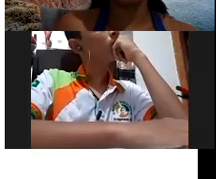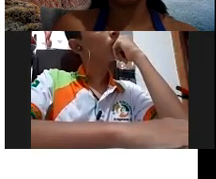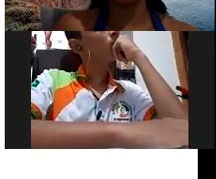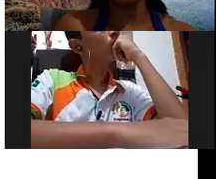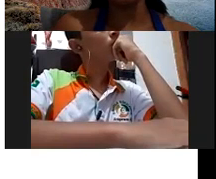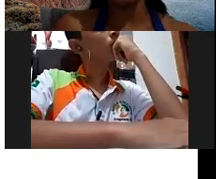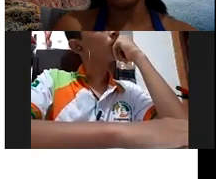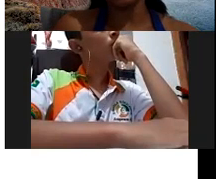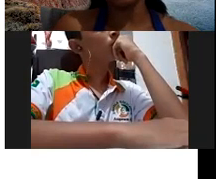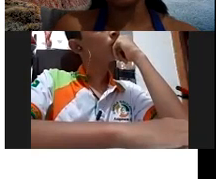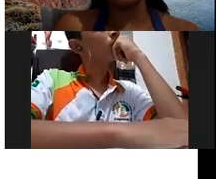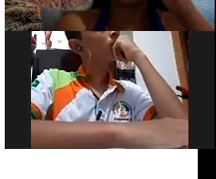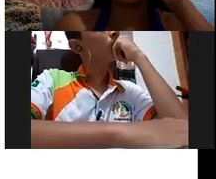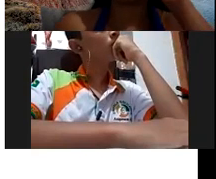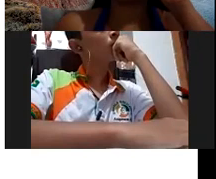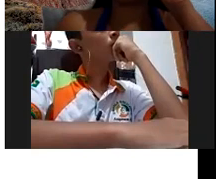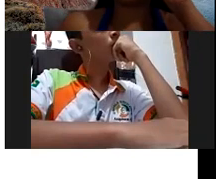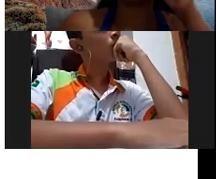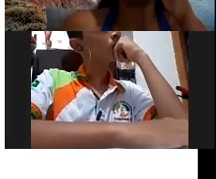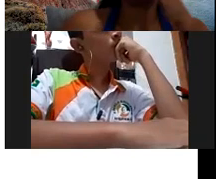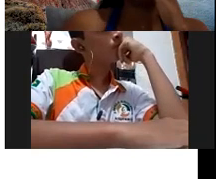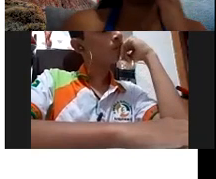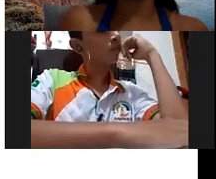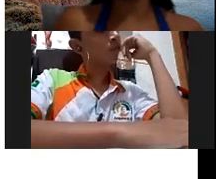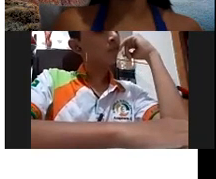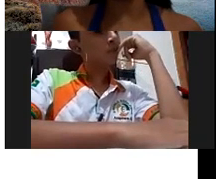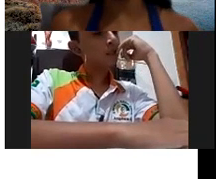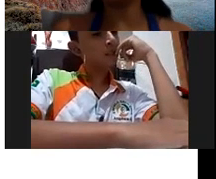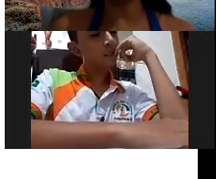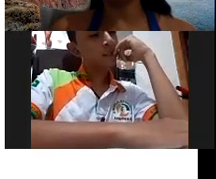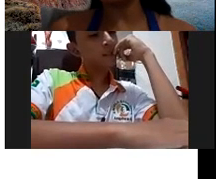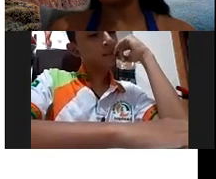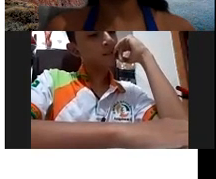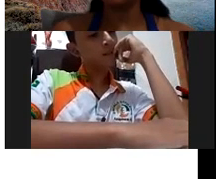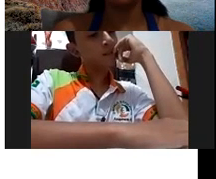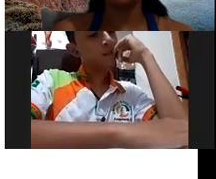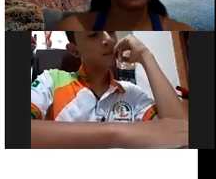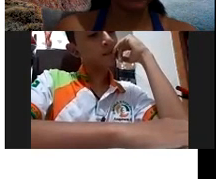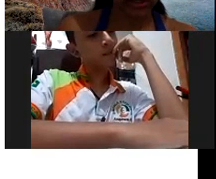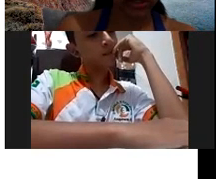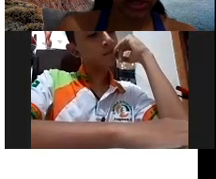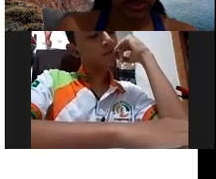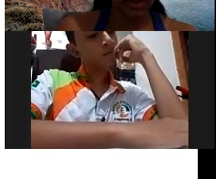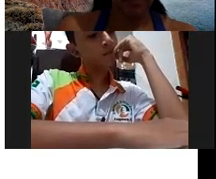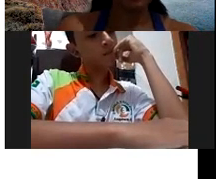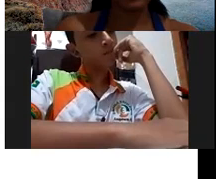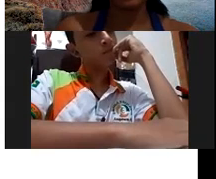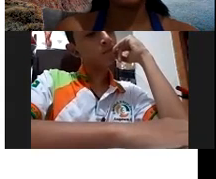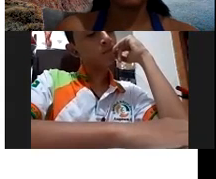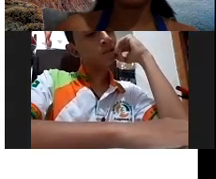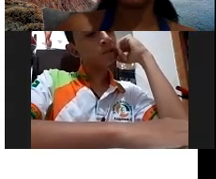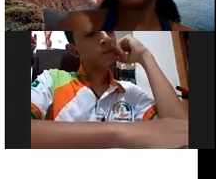E aí Se aparecer uma uma a equação assim aí o abraço perguntou Professora